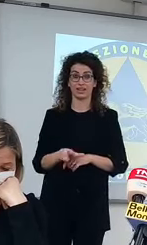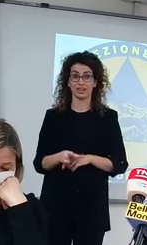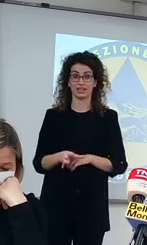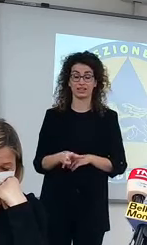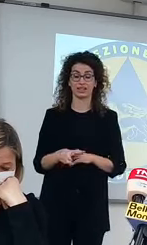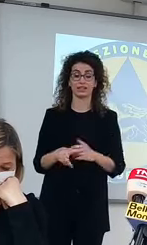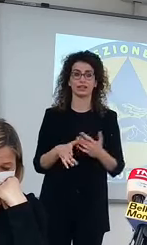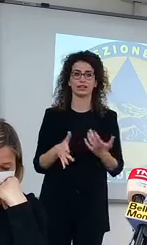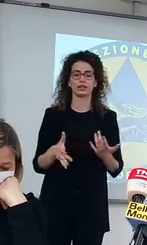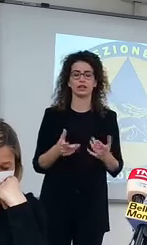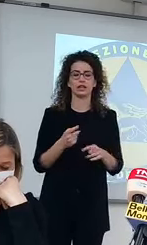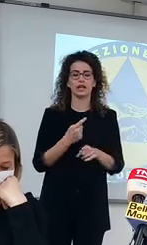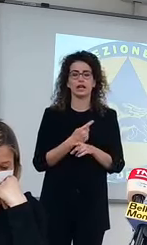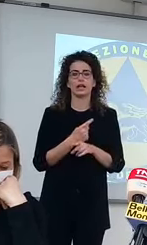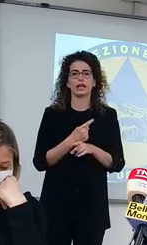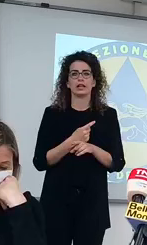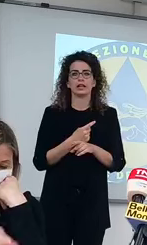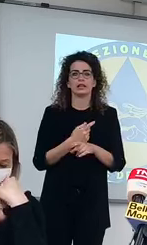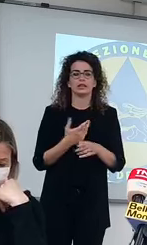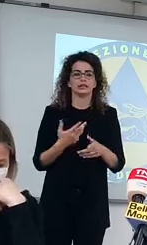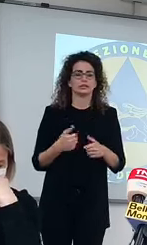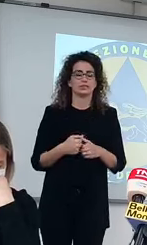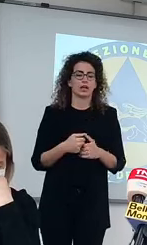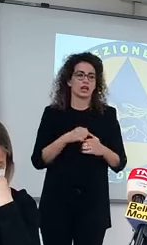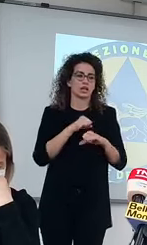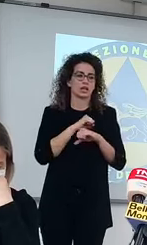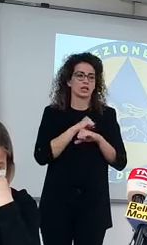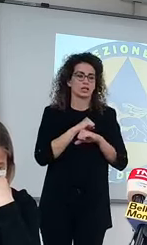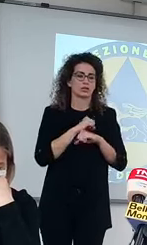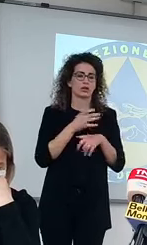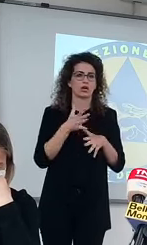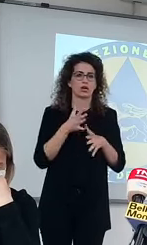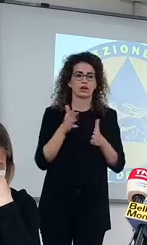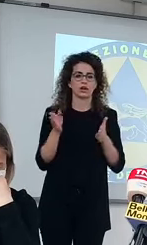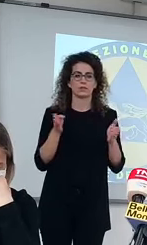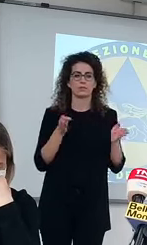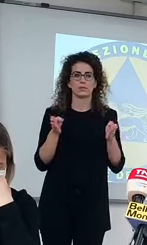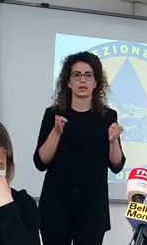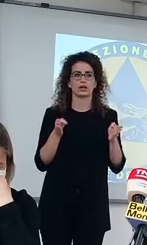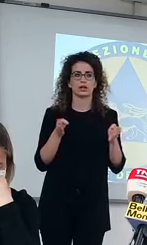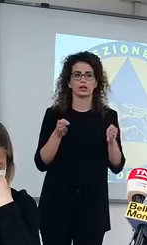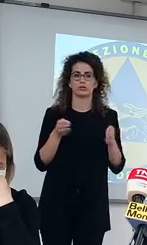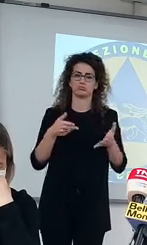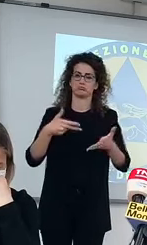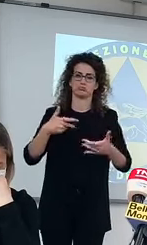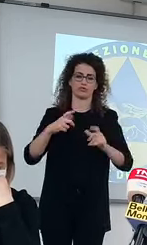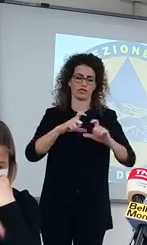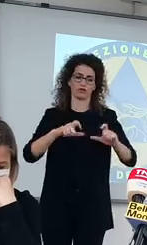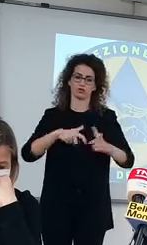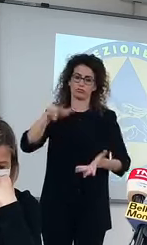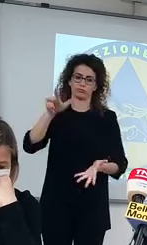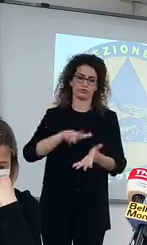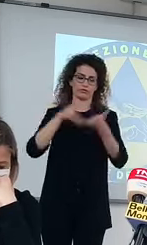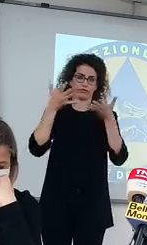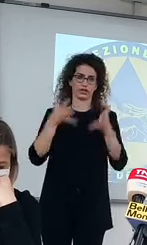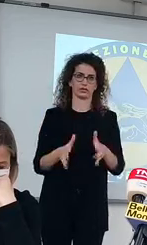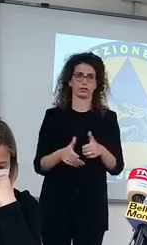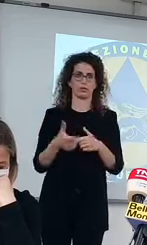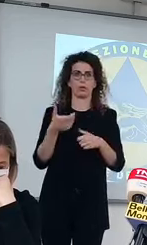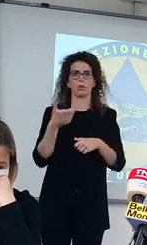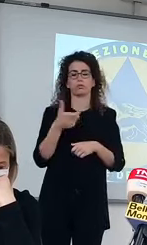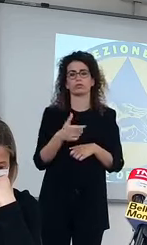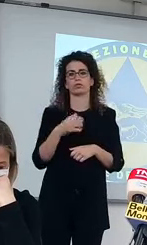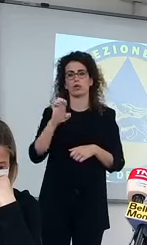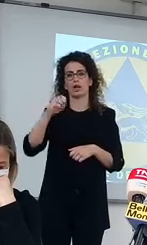adesso bisogna cercare di... adesso immagino ormai siamo nella fase anche dell'autorizzazione definitiva di questi vaccini, no? Perché EMA poi li